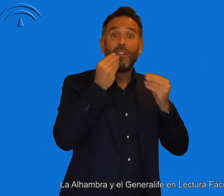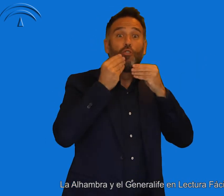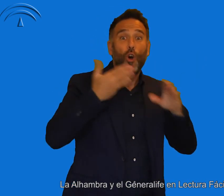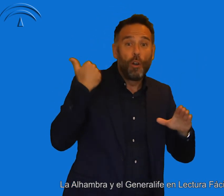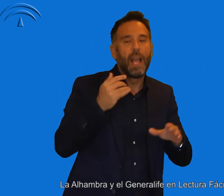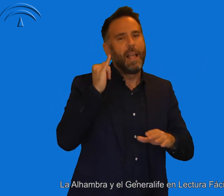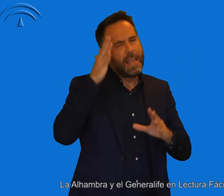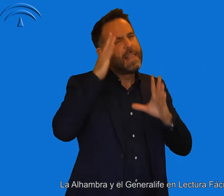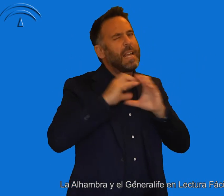y un deseo.